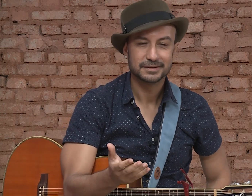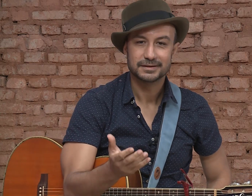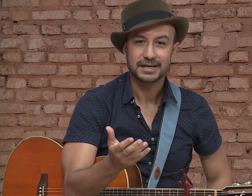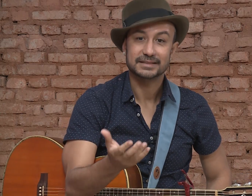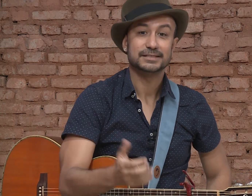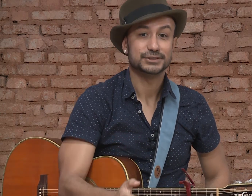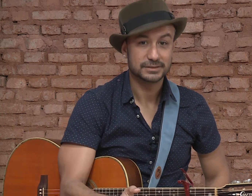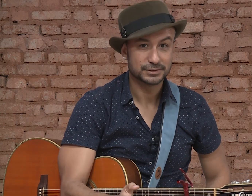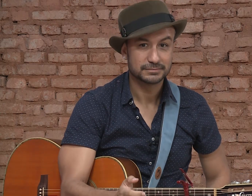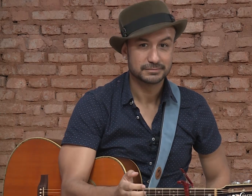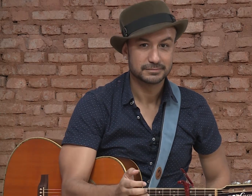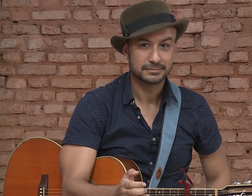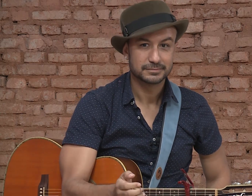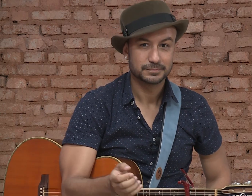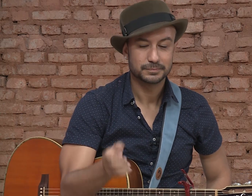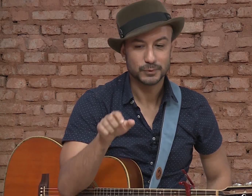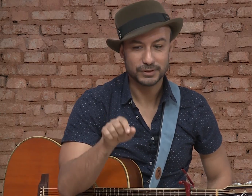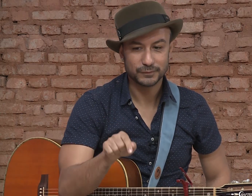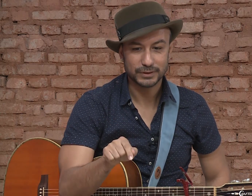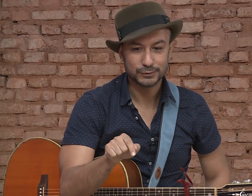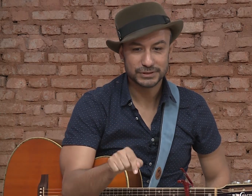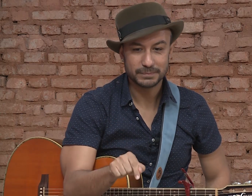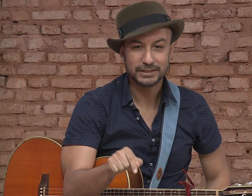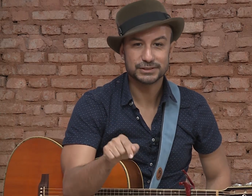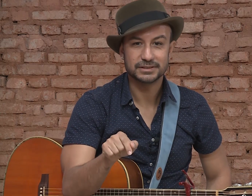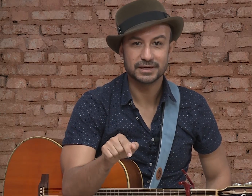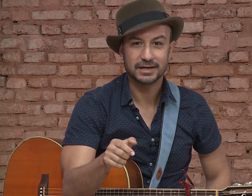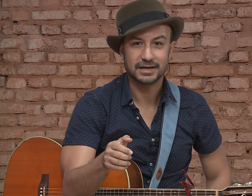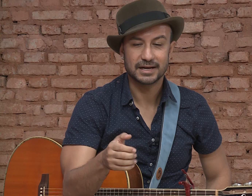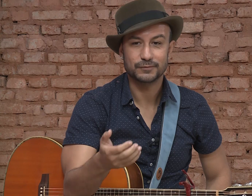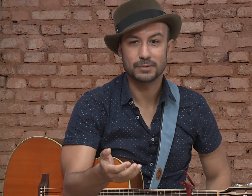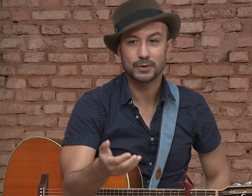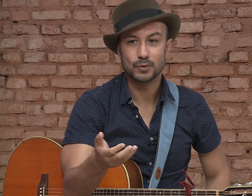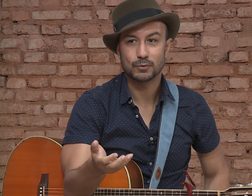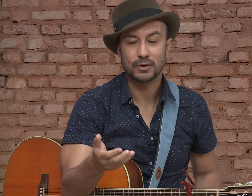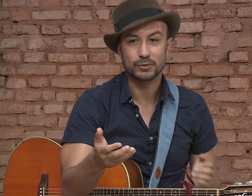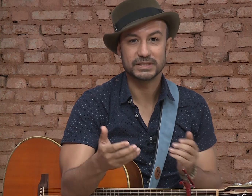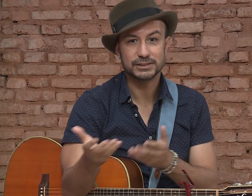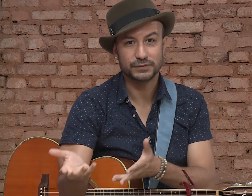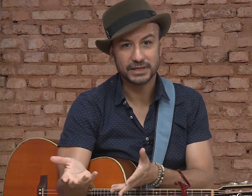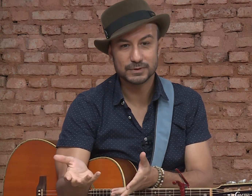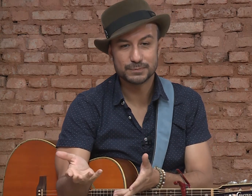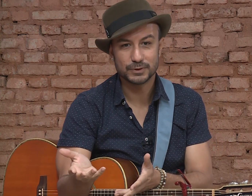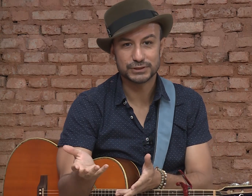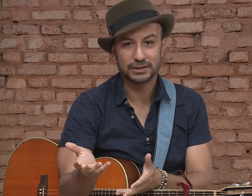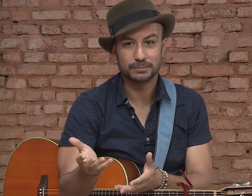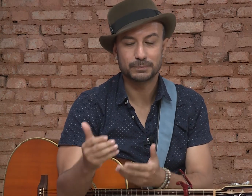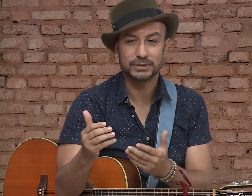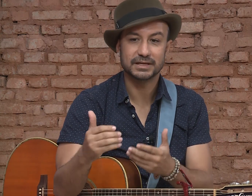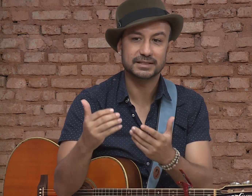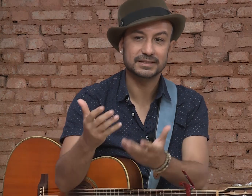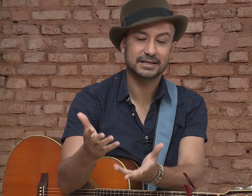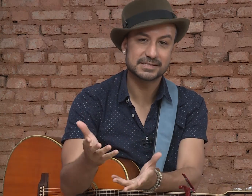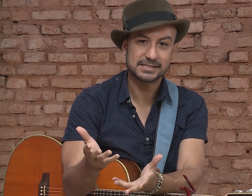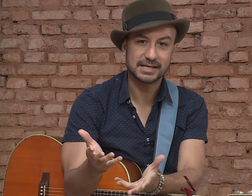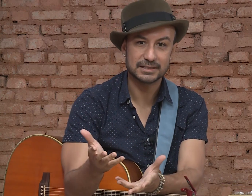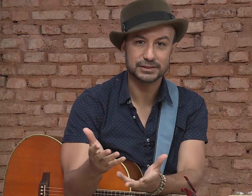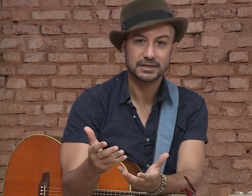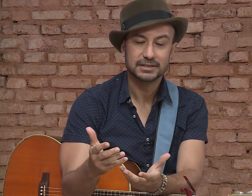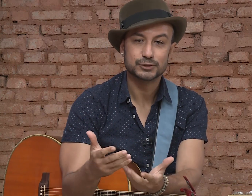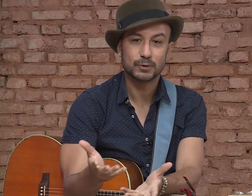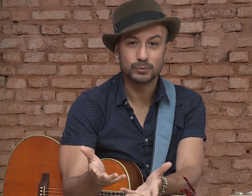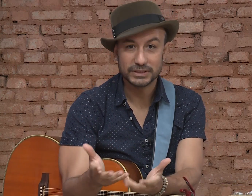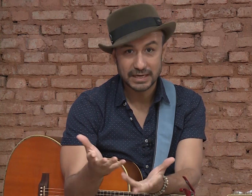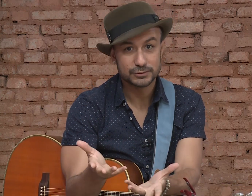necessidades atendidas, porque foi justamente a forma com a qual eu me identifiquei com esse projeto para poder atender a